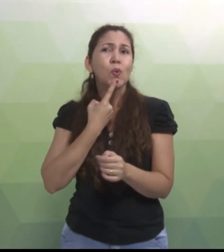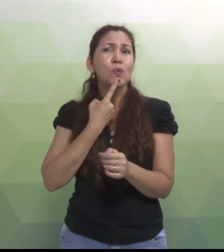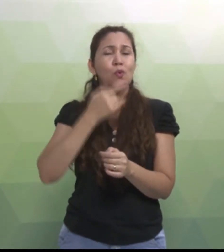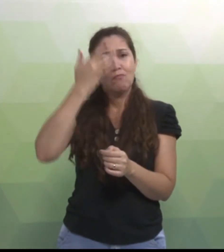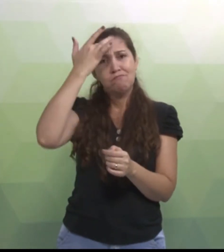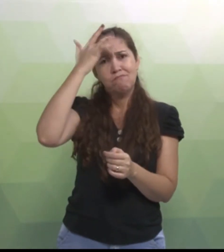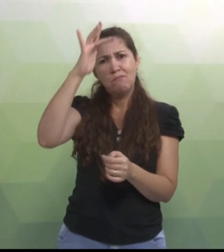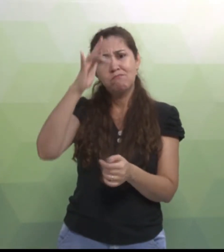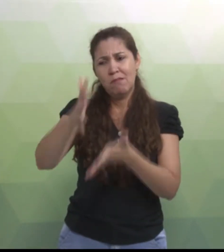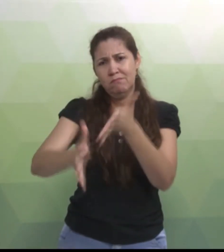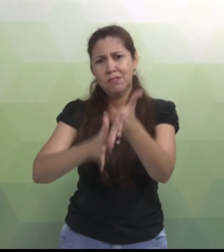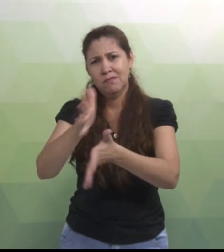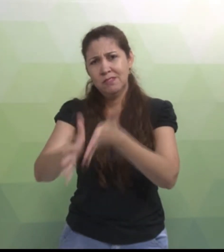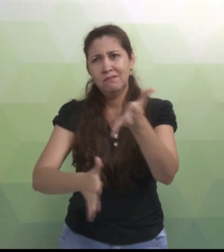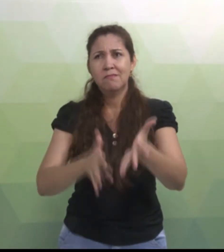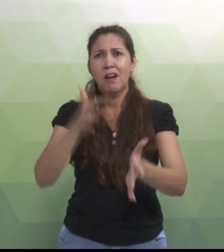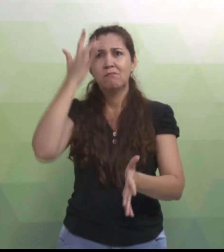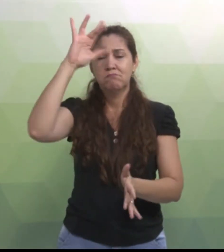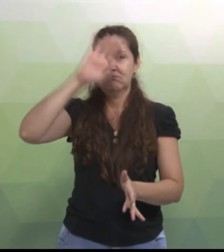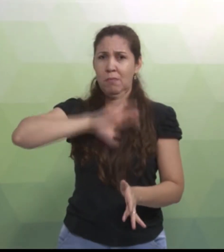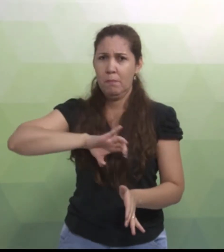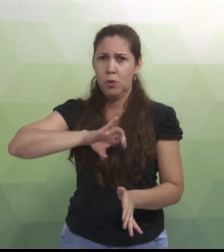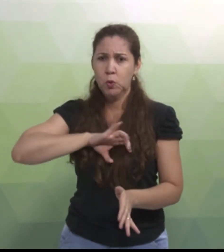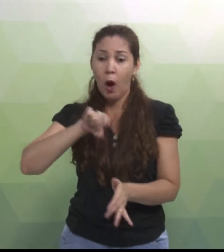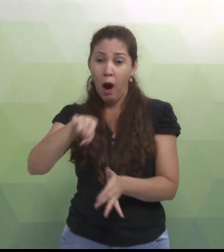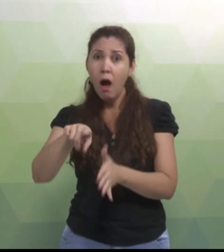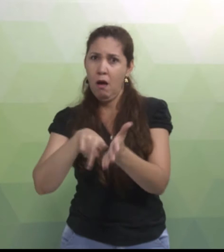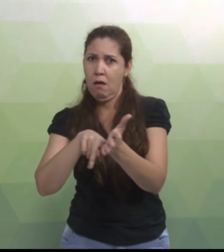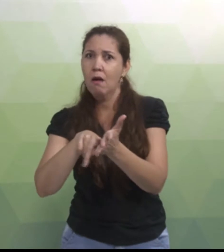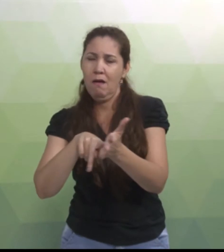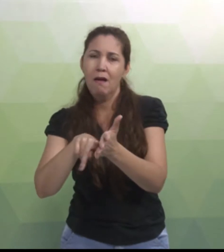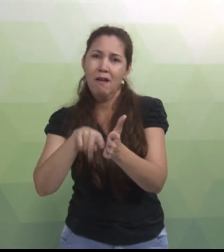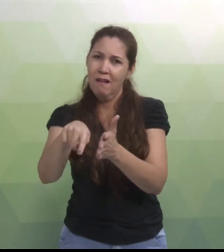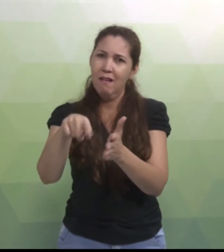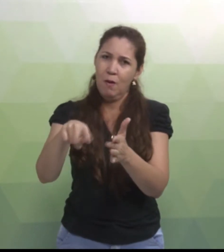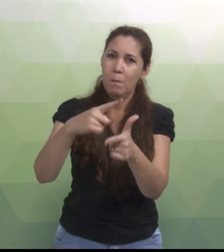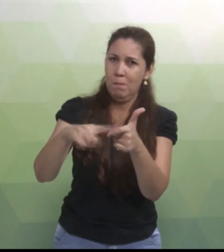Se o surdo não sabe Libras, não sabe português, tá vendo? Isso é um problema.